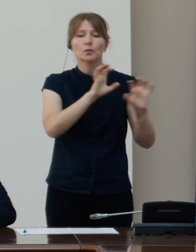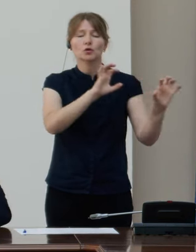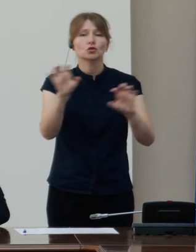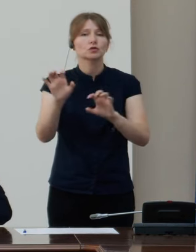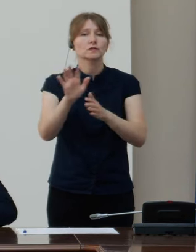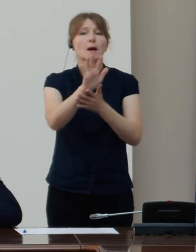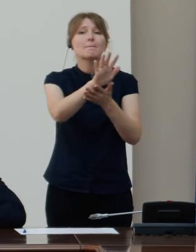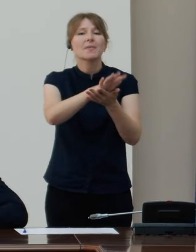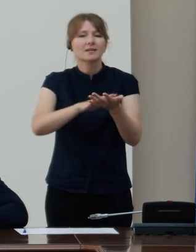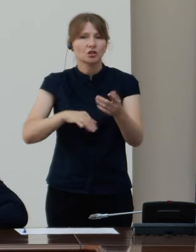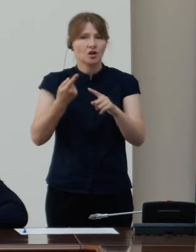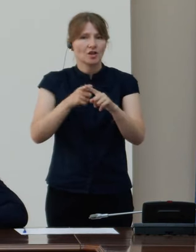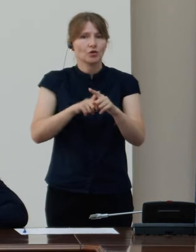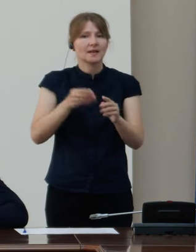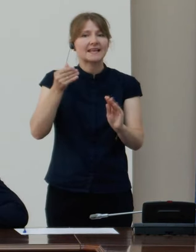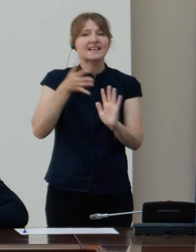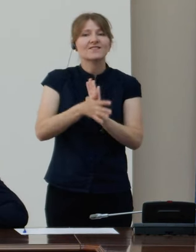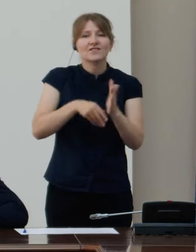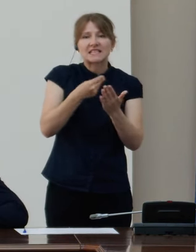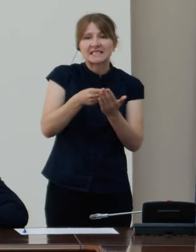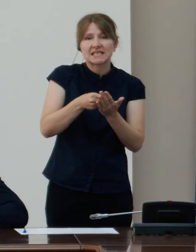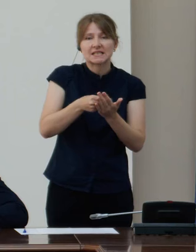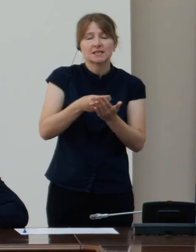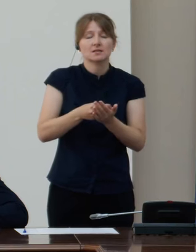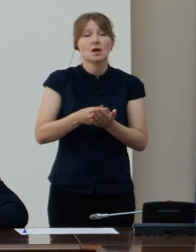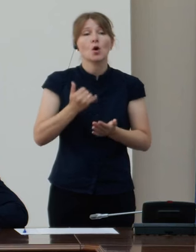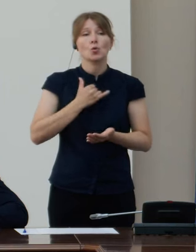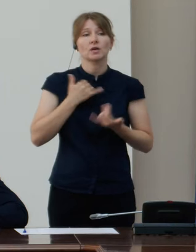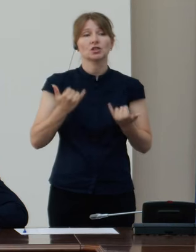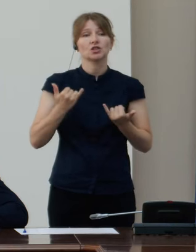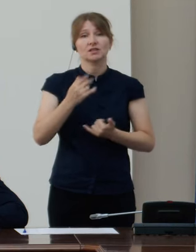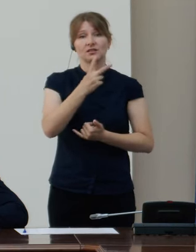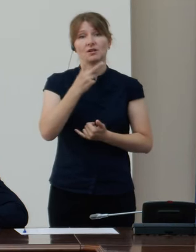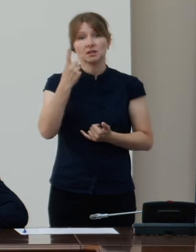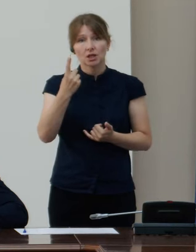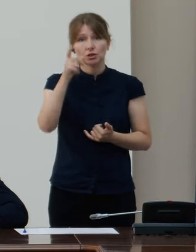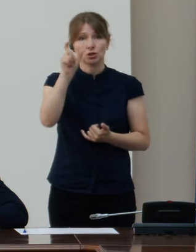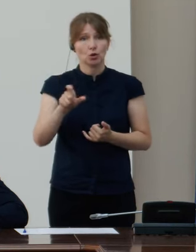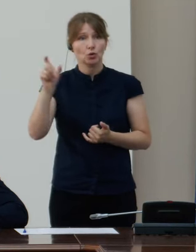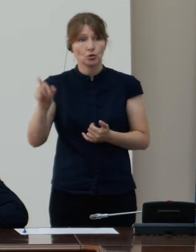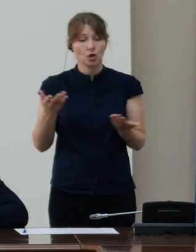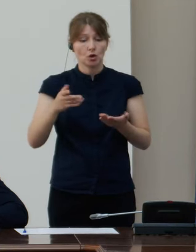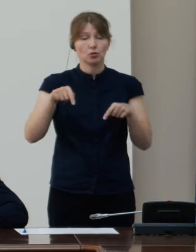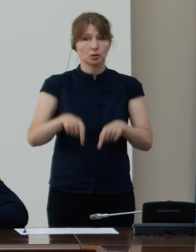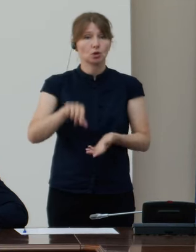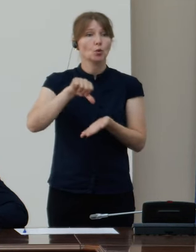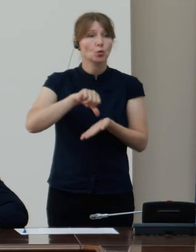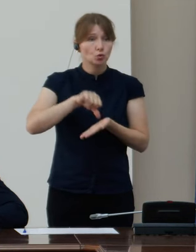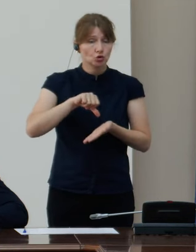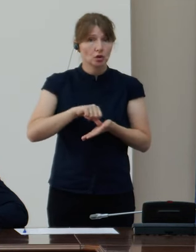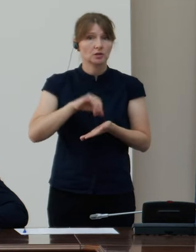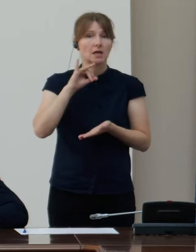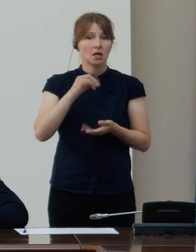continuitatea acestor investiții. Astăzi suntem 21 de oameni, 21 de entități prezente aici, care